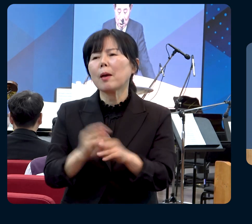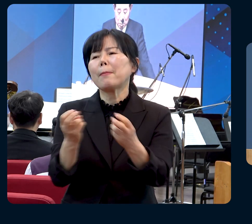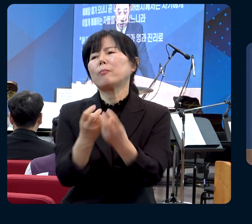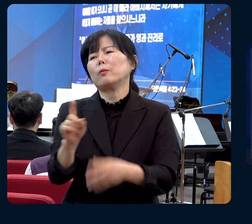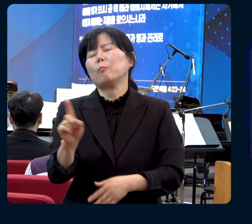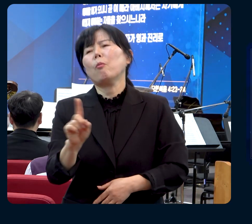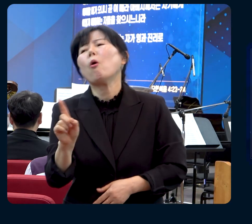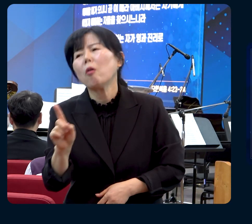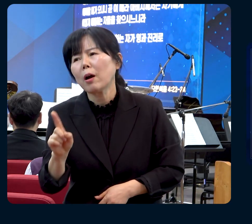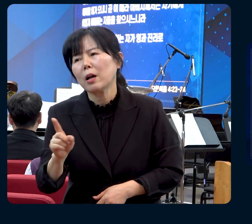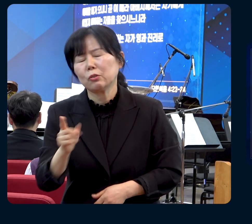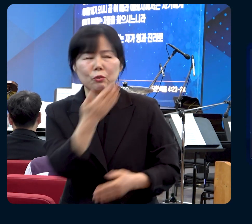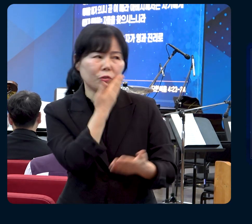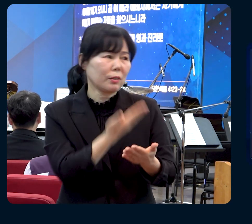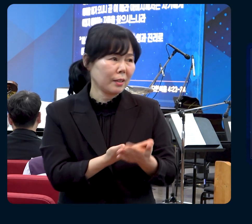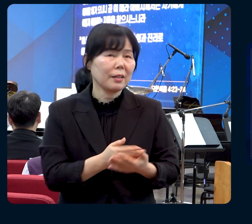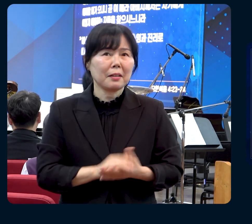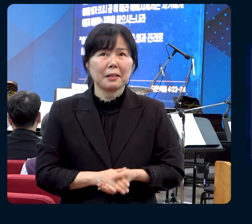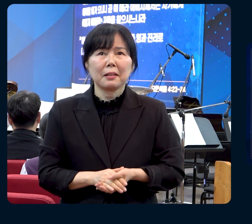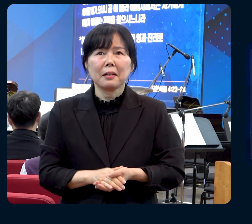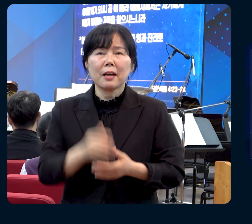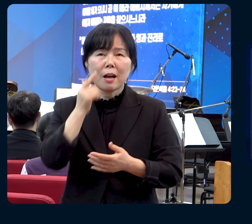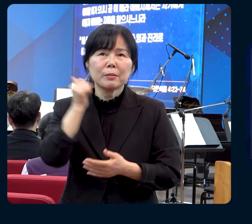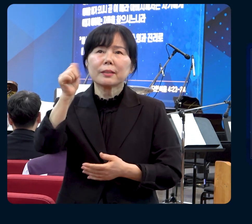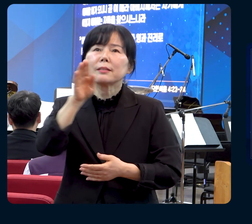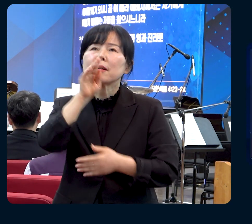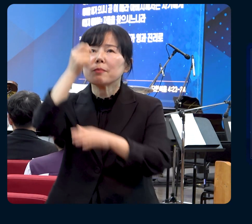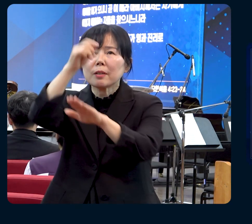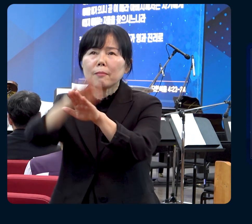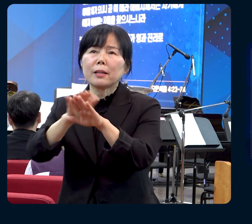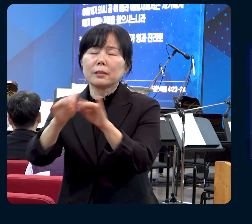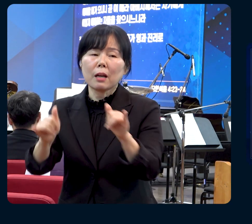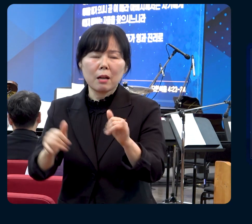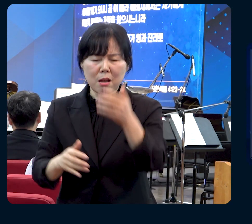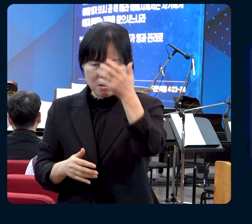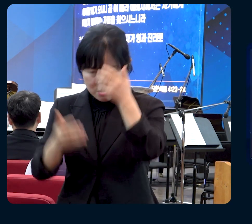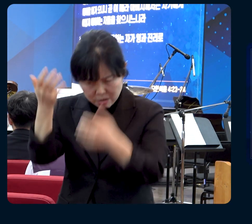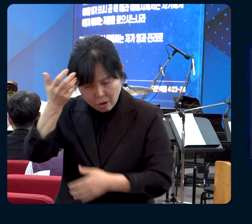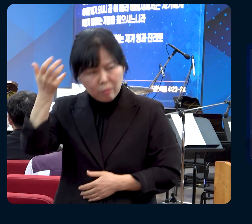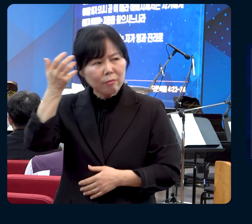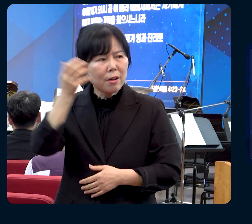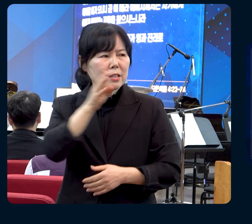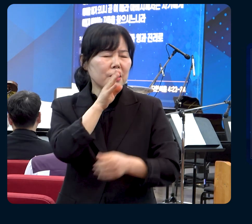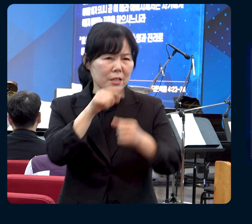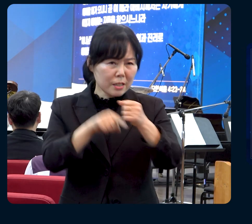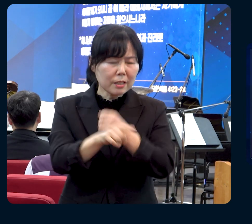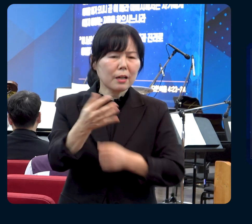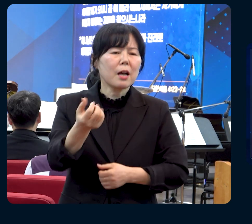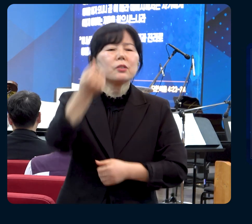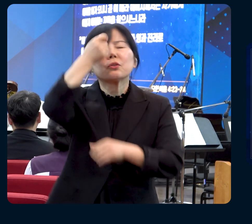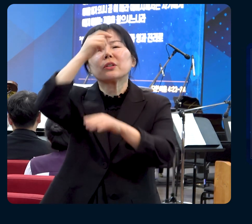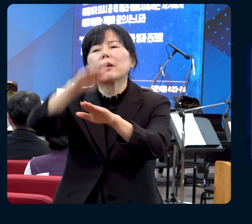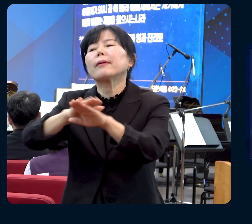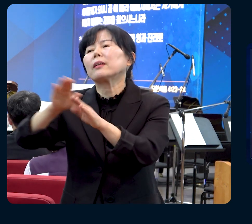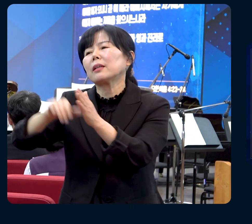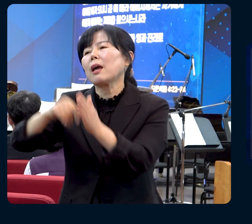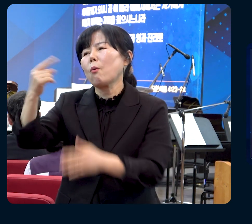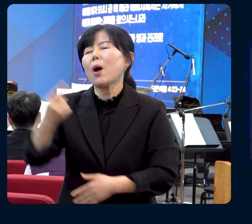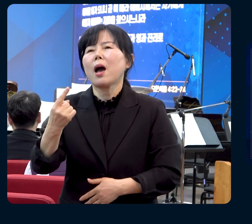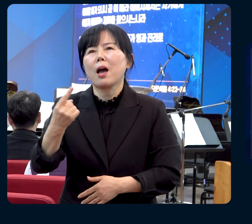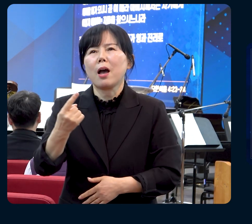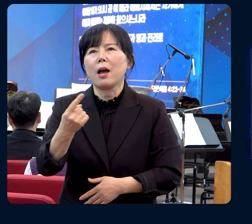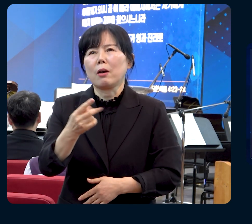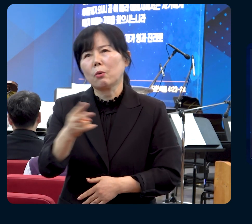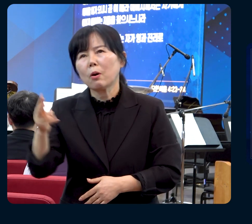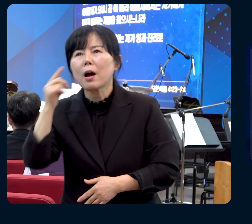23절 24절입니다. 아버지께 참되게 예배하는 자들은 영과 진리로 예배할 때가 오나니 곧